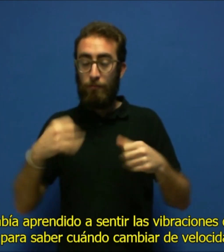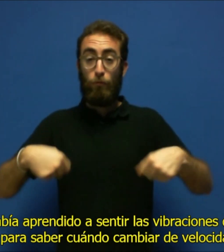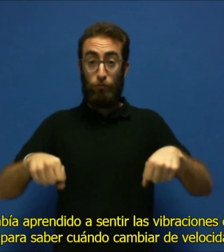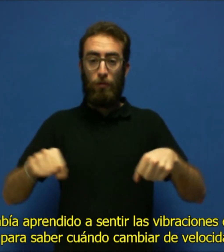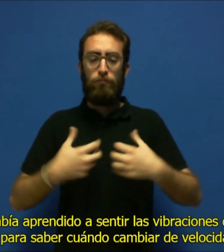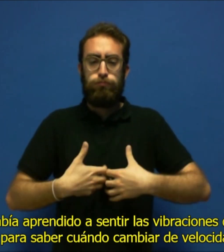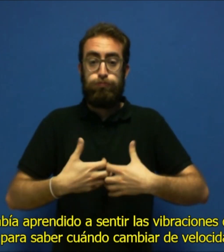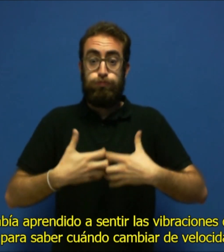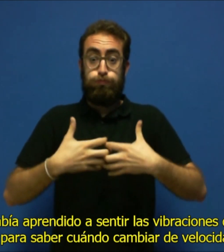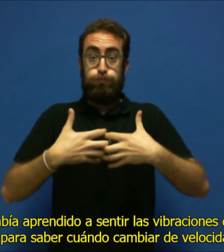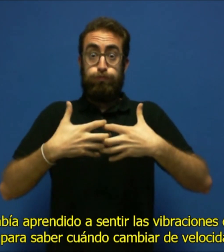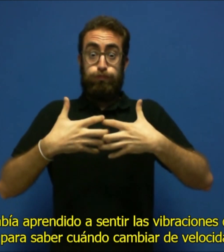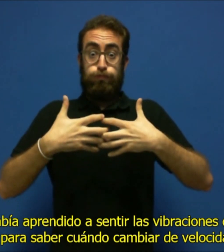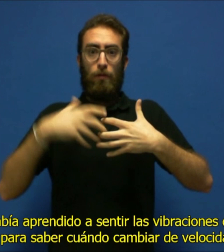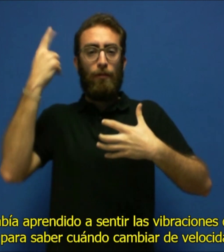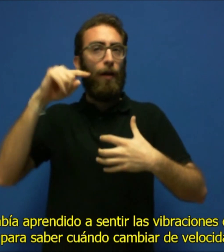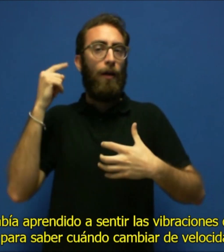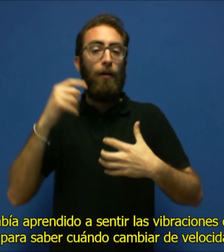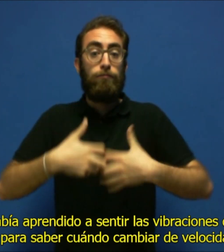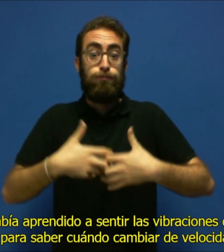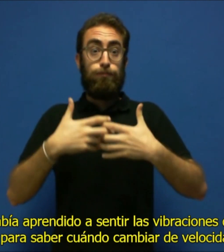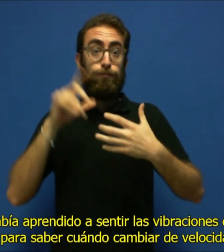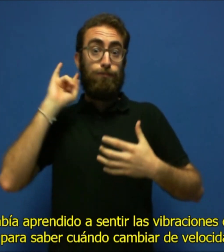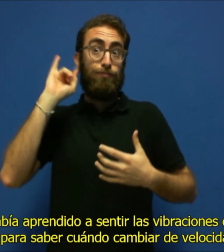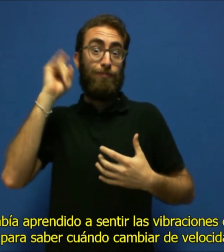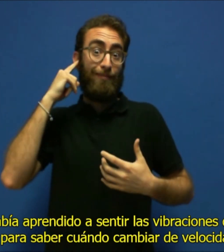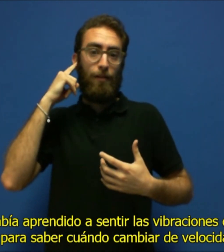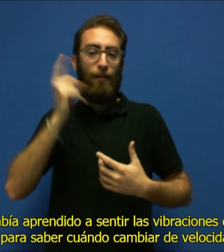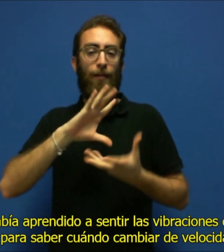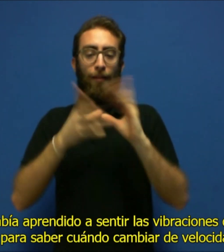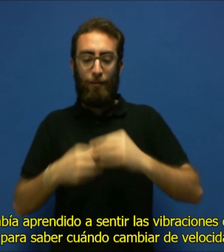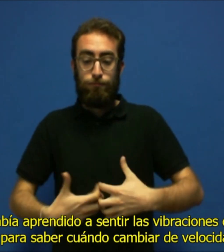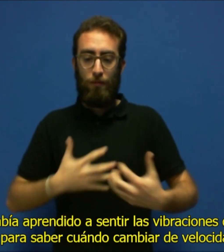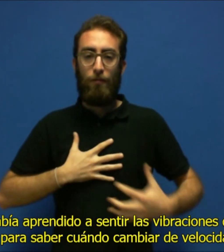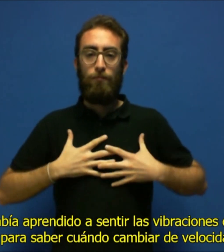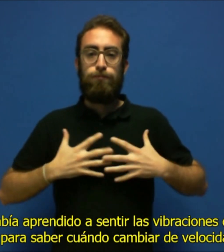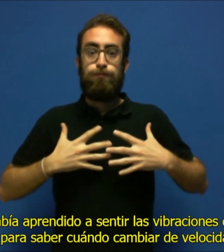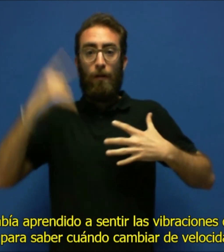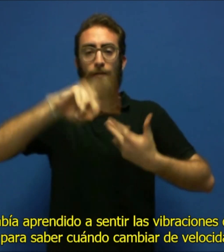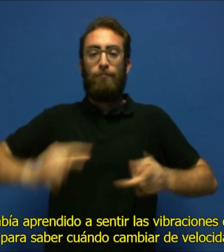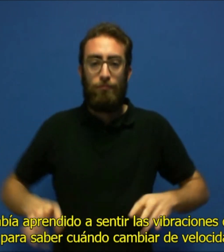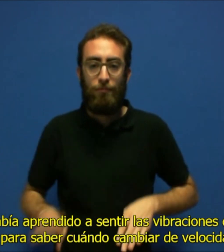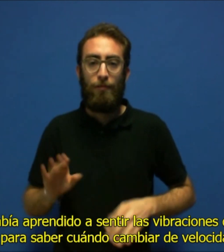ella había aprendido a sentir las vibraciones del motor para saber cuándo cambiar de velocidad